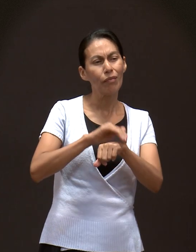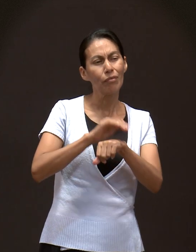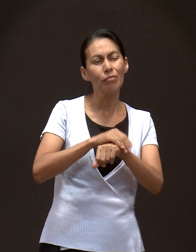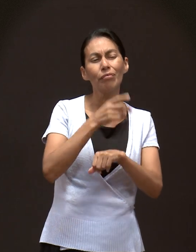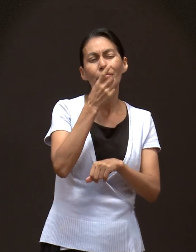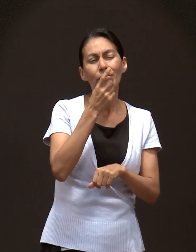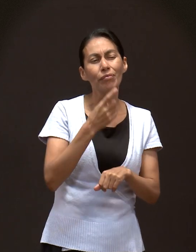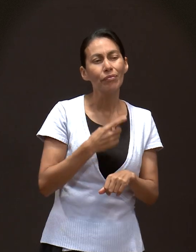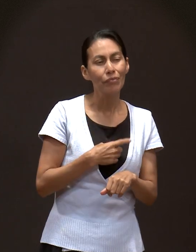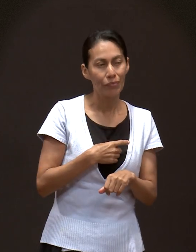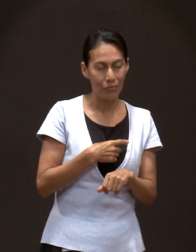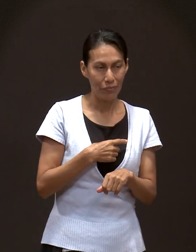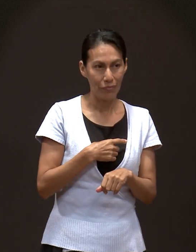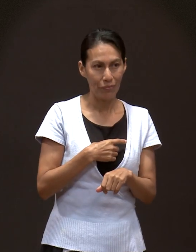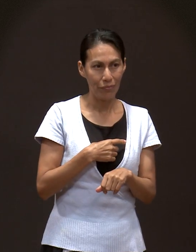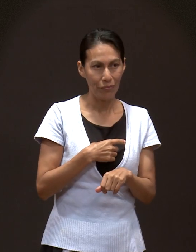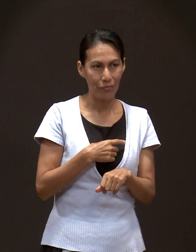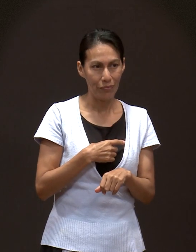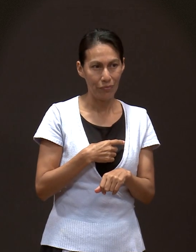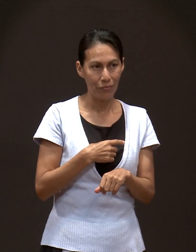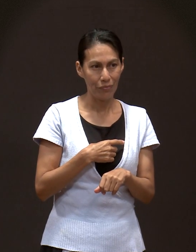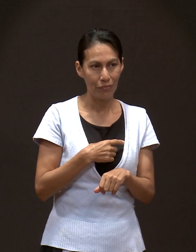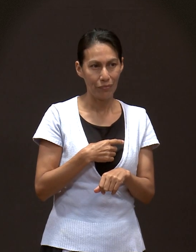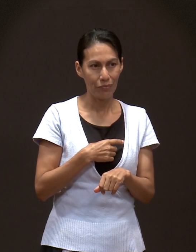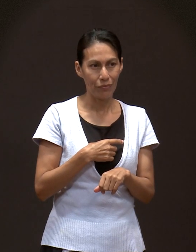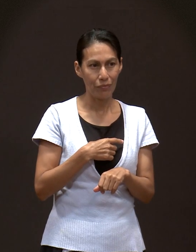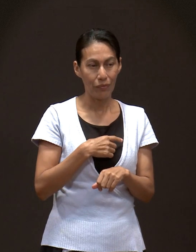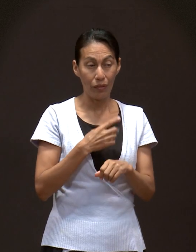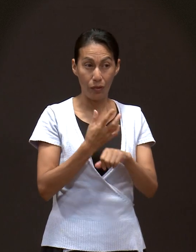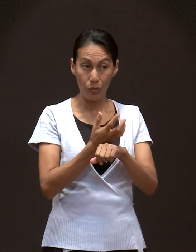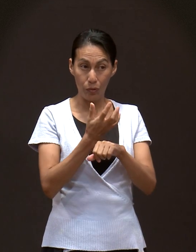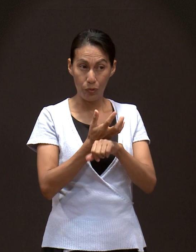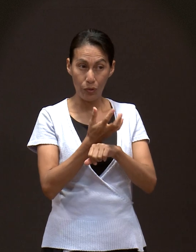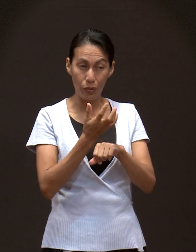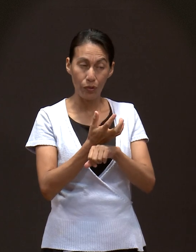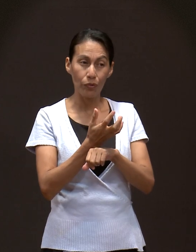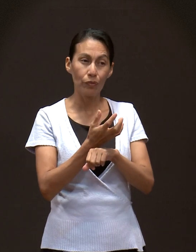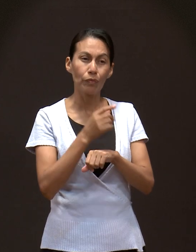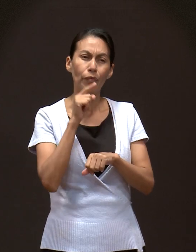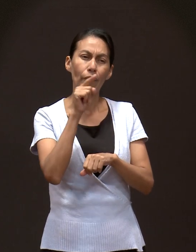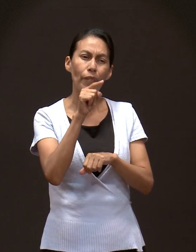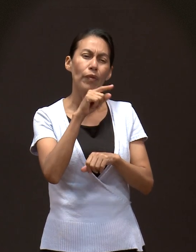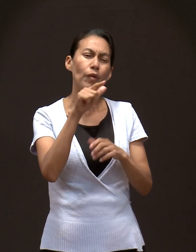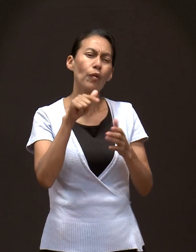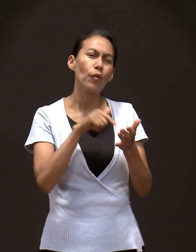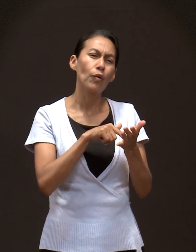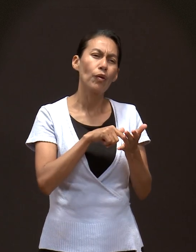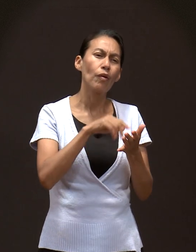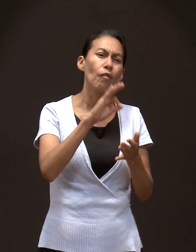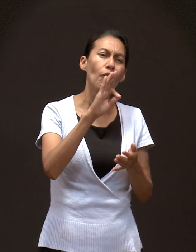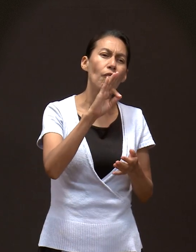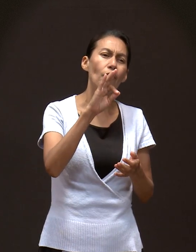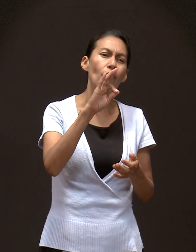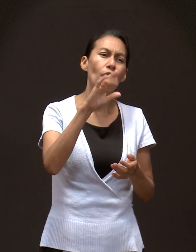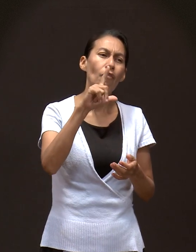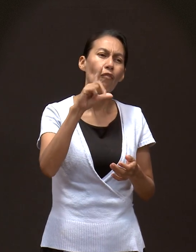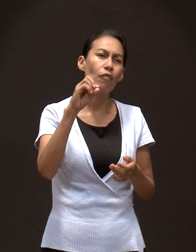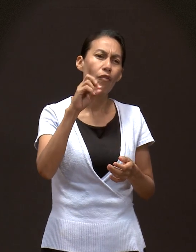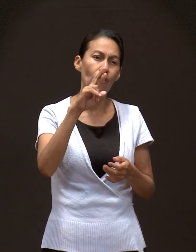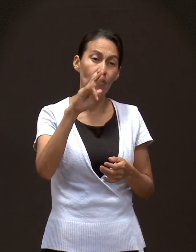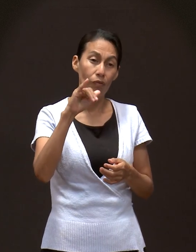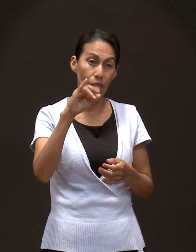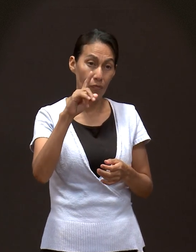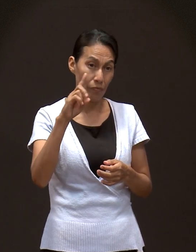vez? Sí, un amigo me dijo, en el estado de Florida hay un grupo de